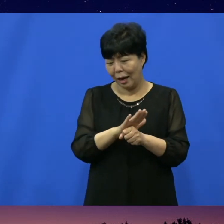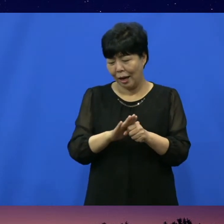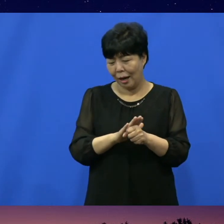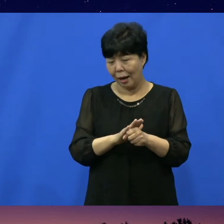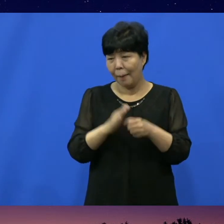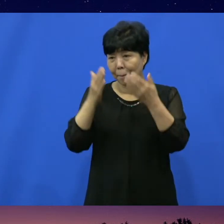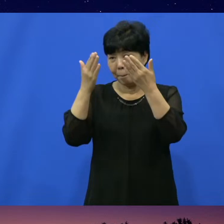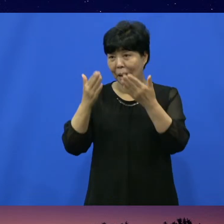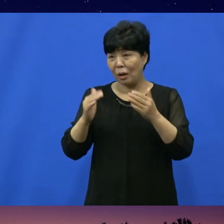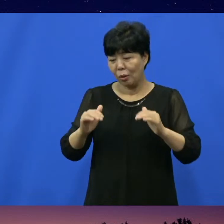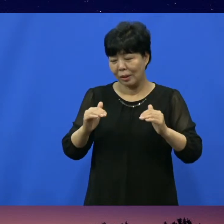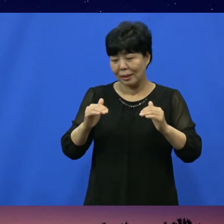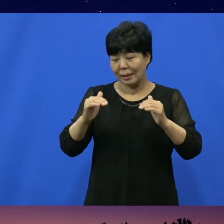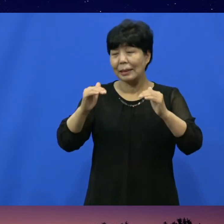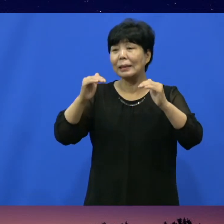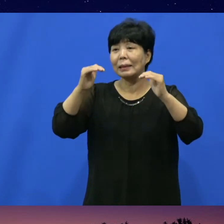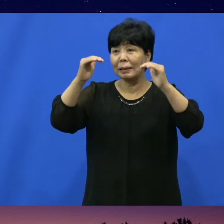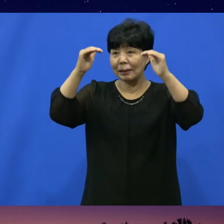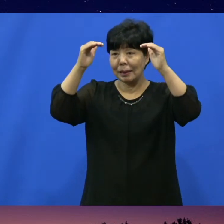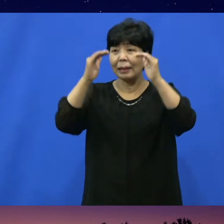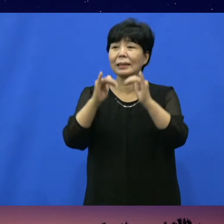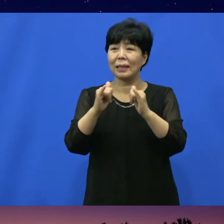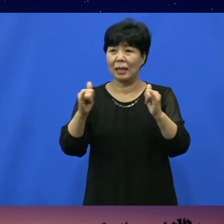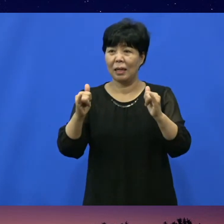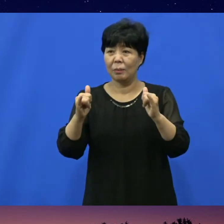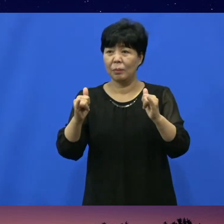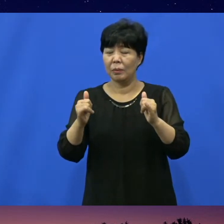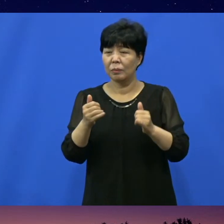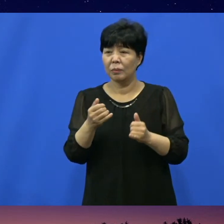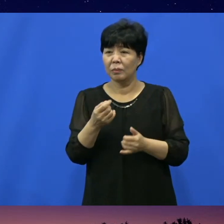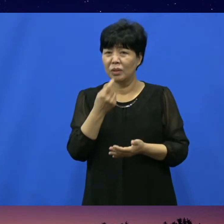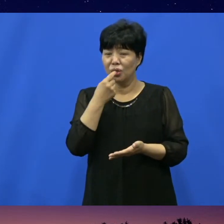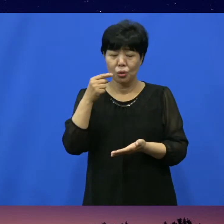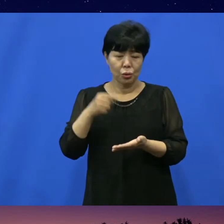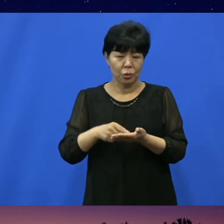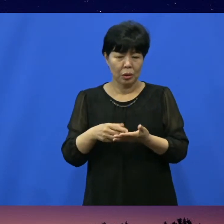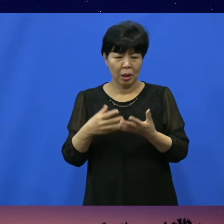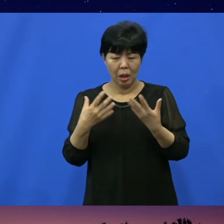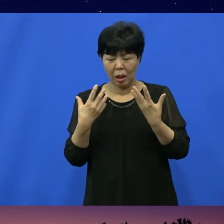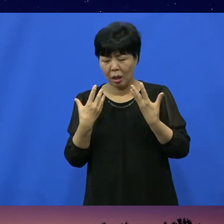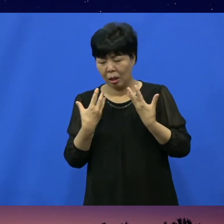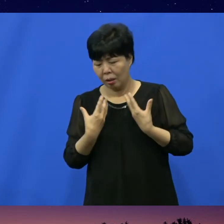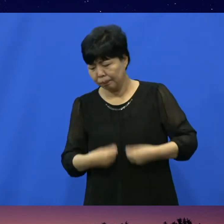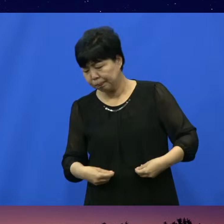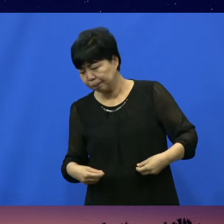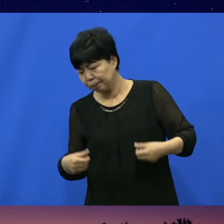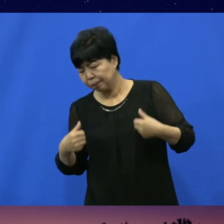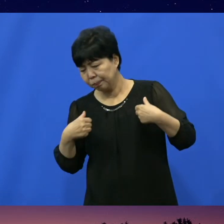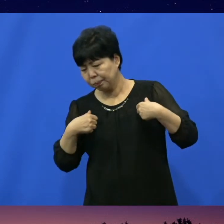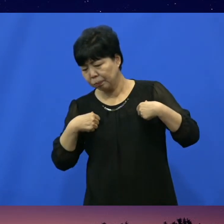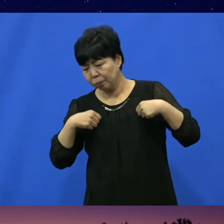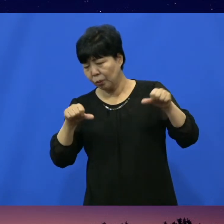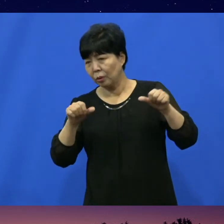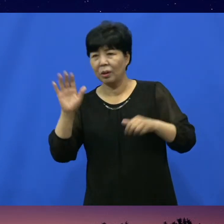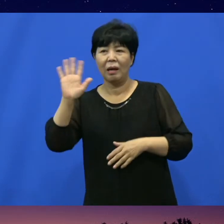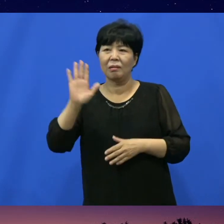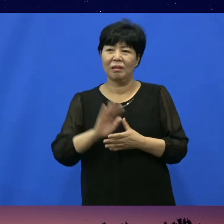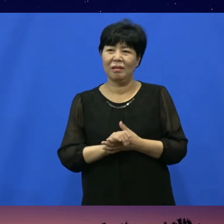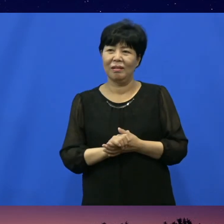많이 부모에게 사랑을 받은 사람은 쉽게 좌절하지 않아요. 다시 일어나요. 그 부모의 사랑의 경험이 있기